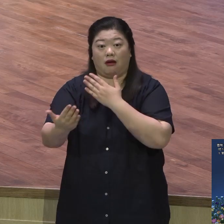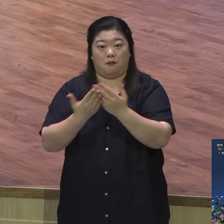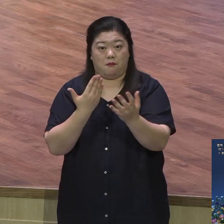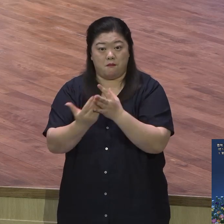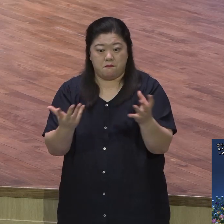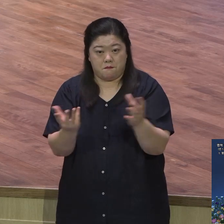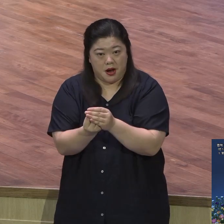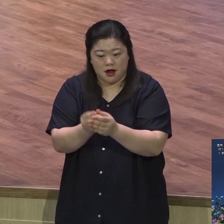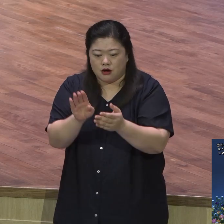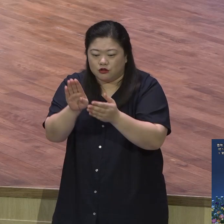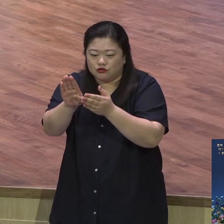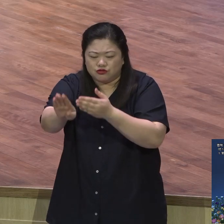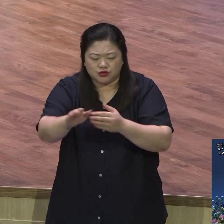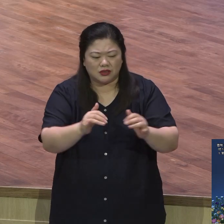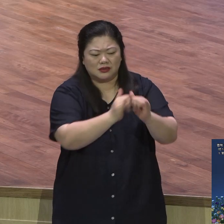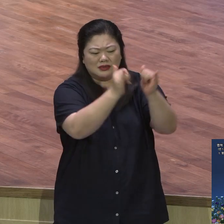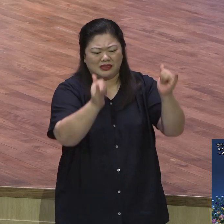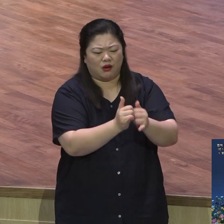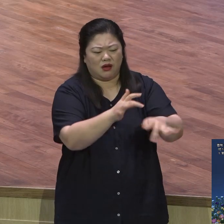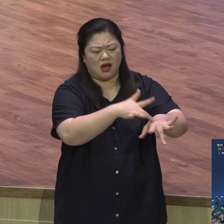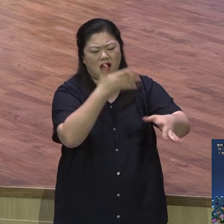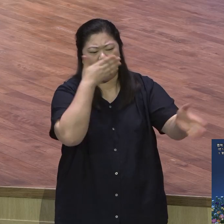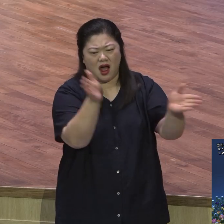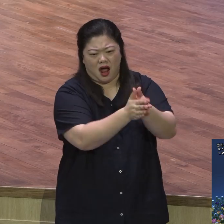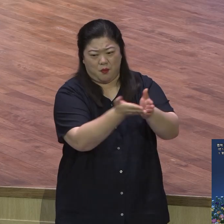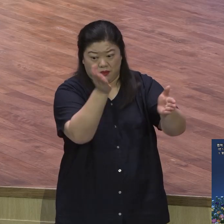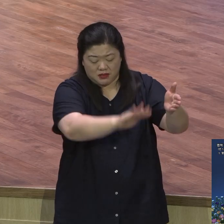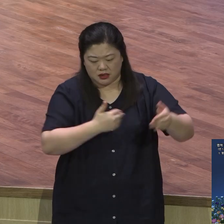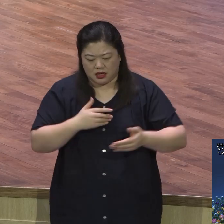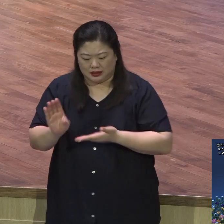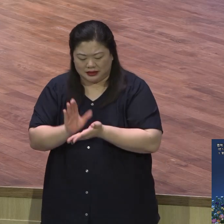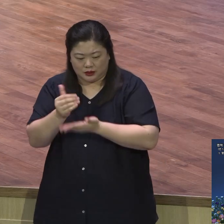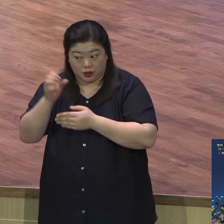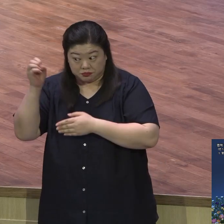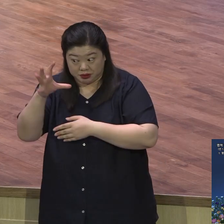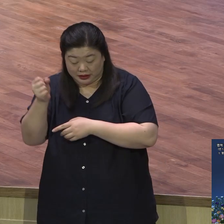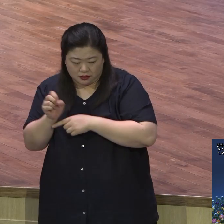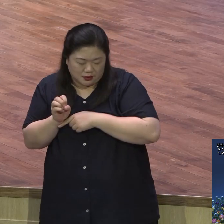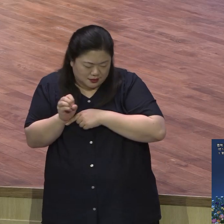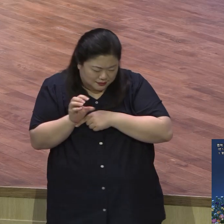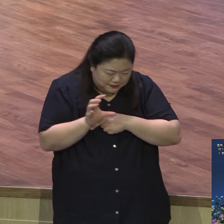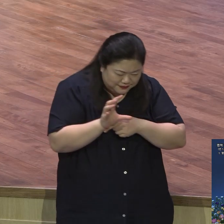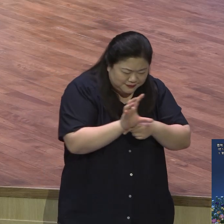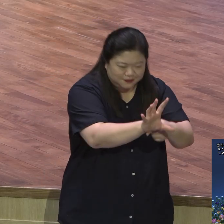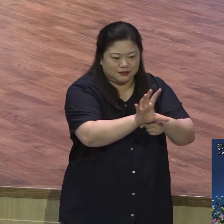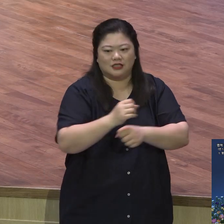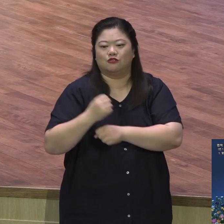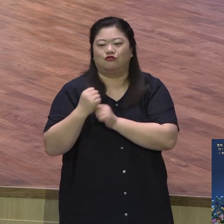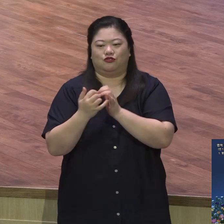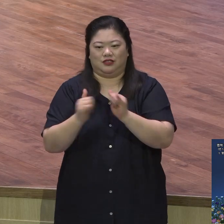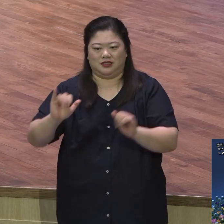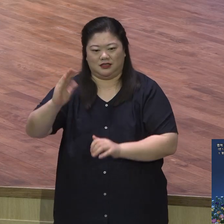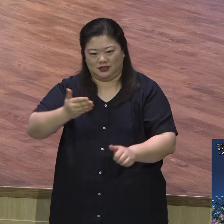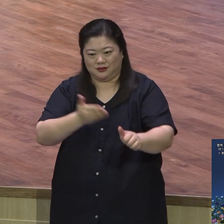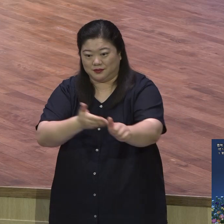그리스도의 강한 빛을 바라는 현장 변화시키는 영적 군사 다 되시기를 제모로 축복합니다